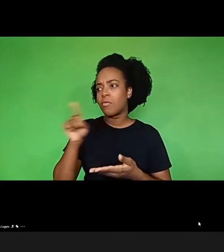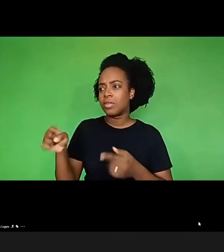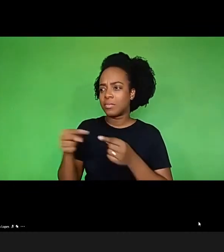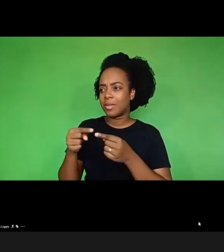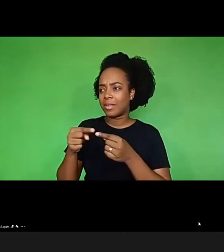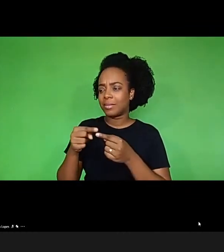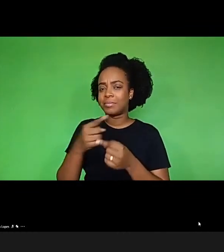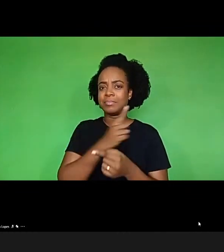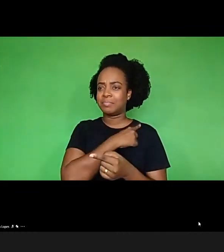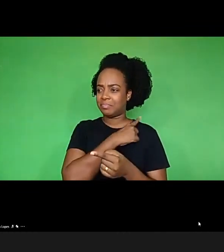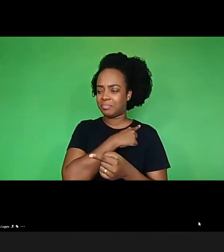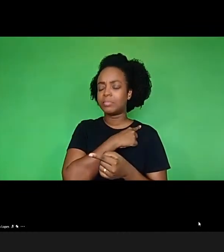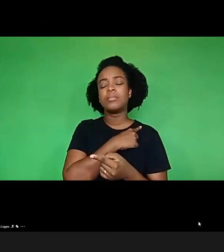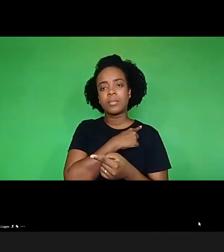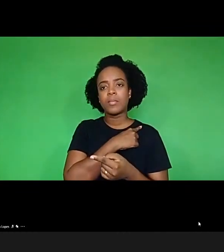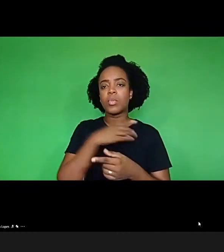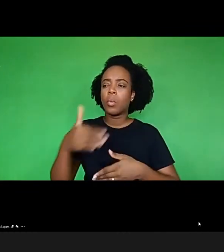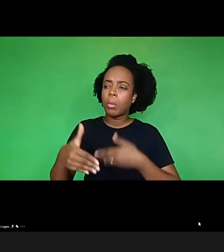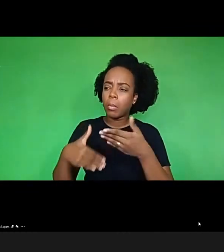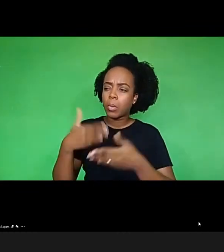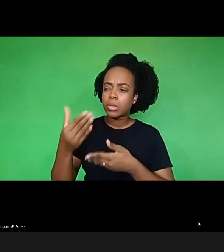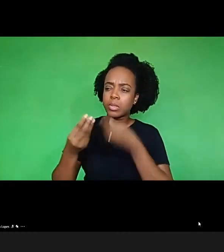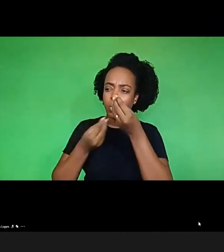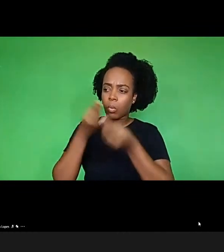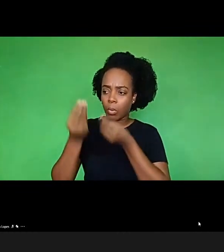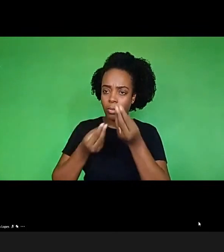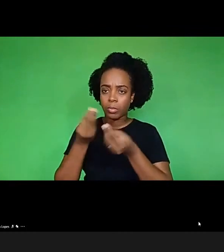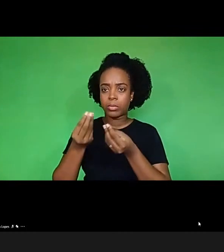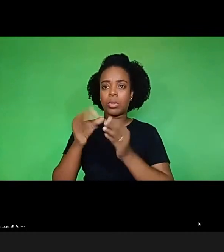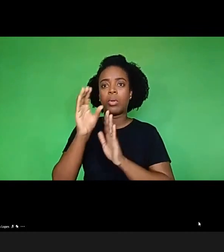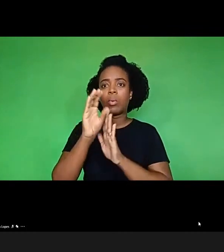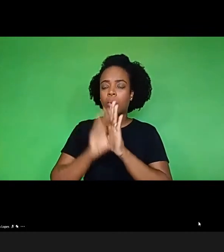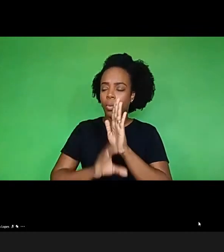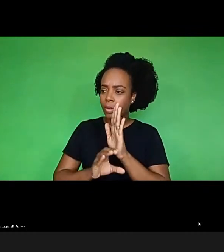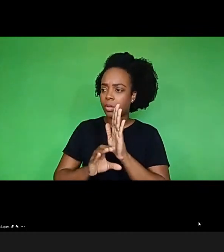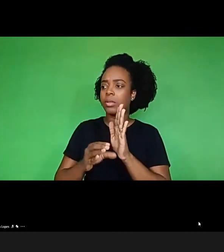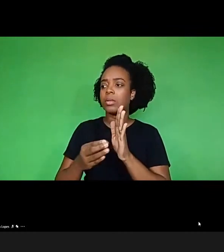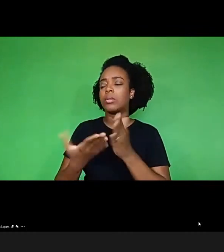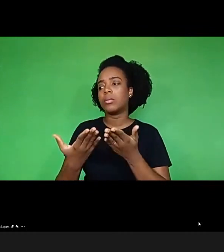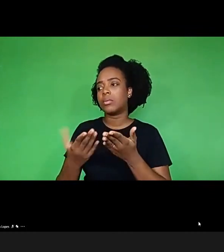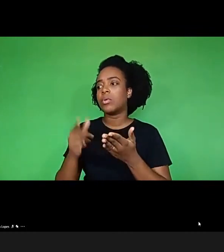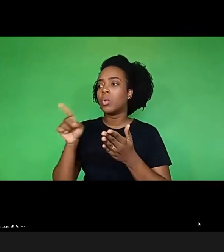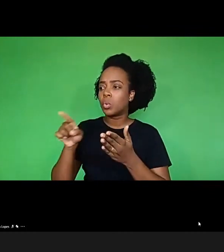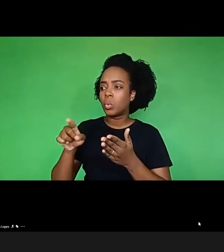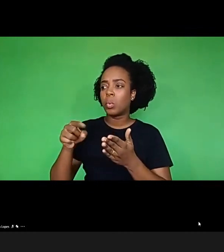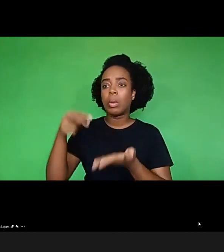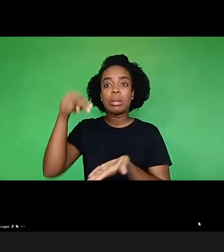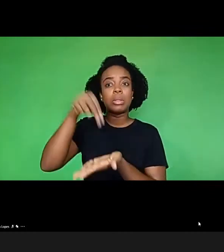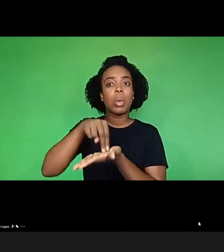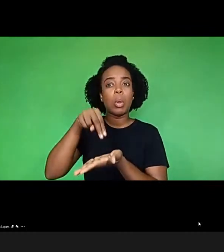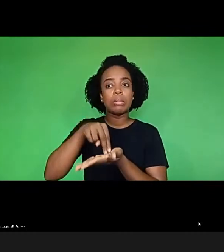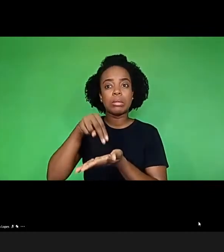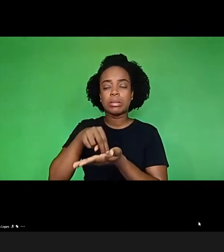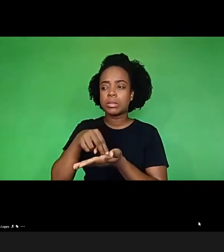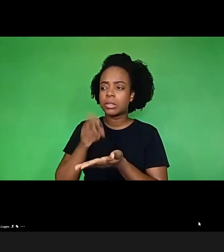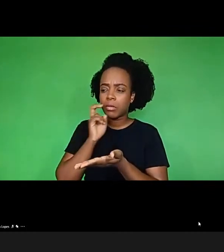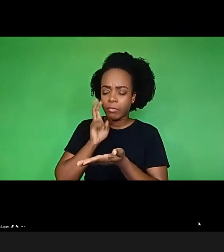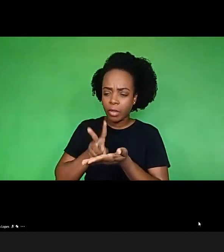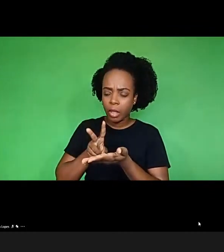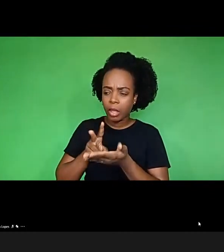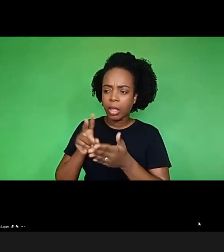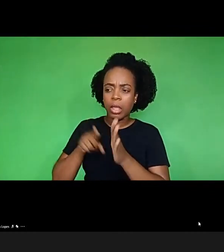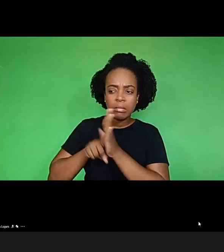feito através de análise de currículo, né? Olhava-se o boletim do aluno e aplicava-se uma nota baseado